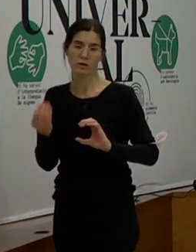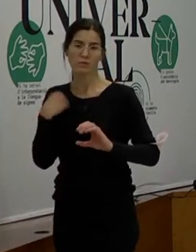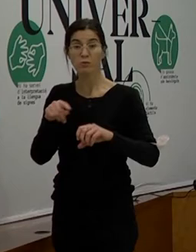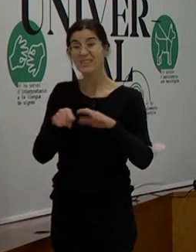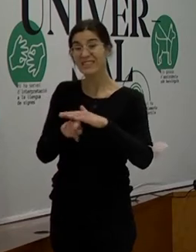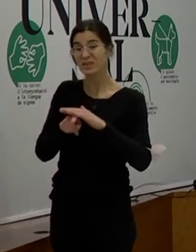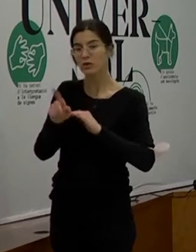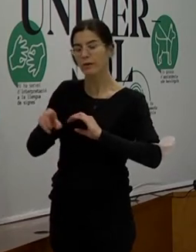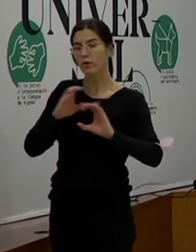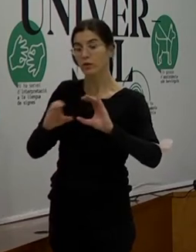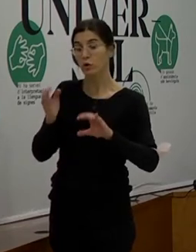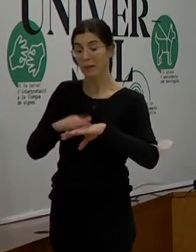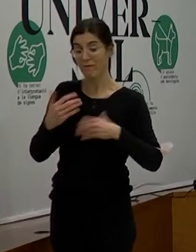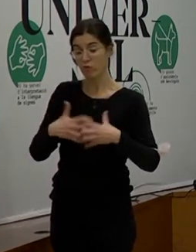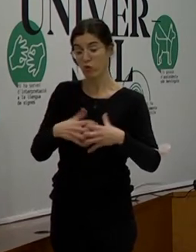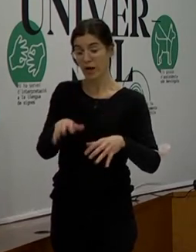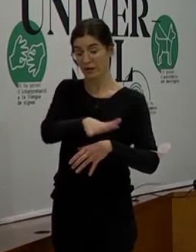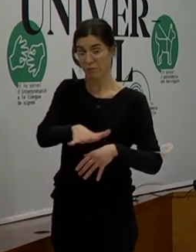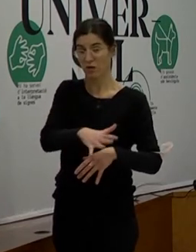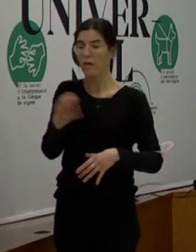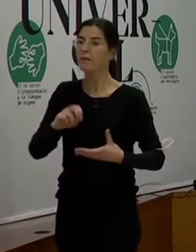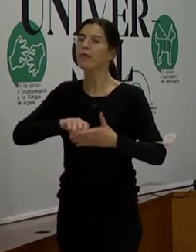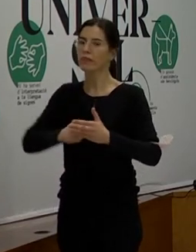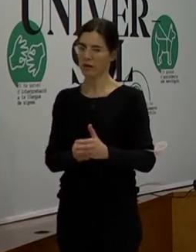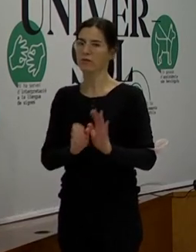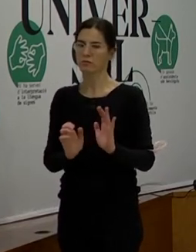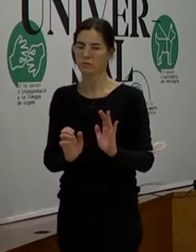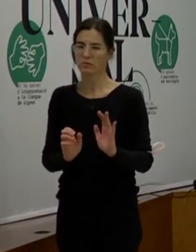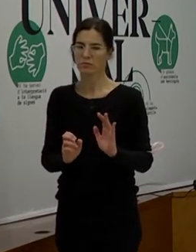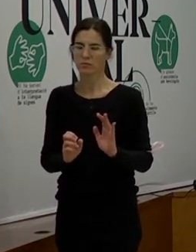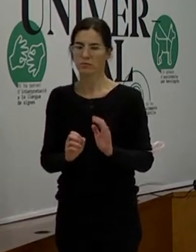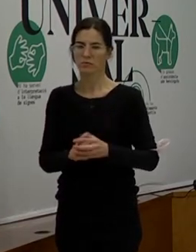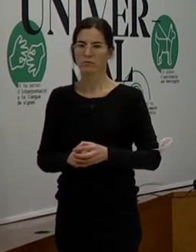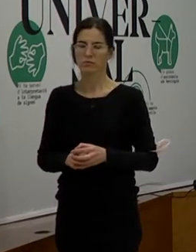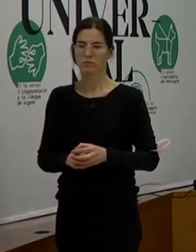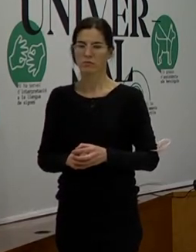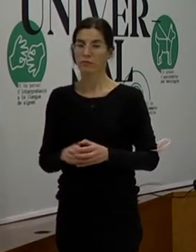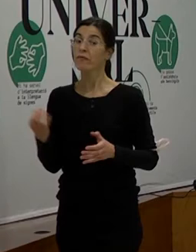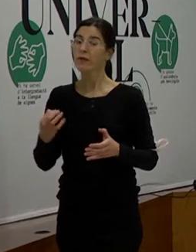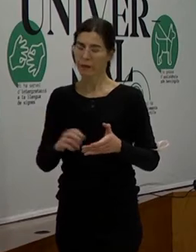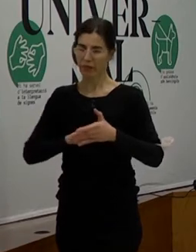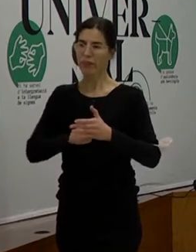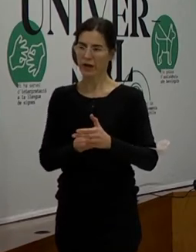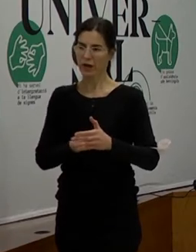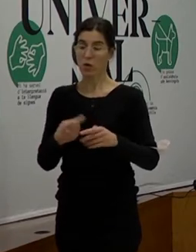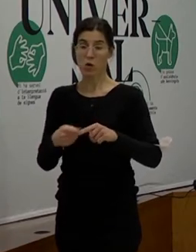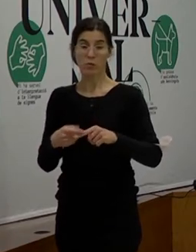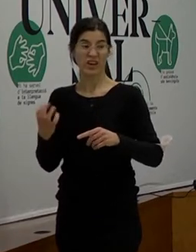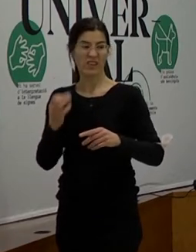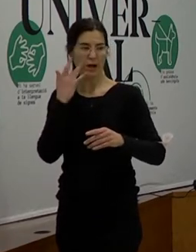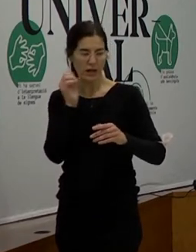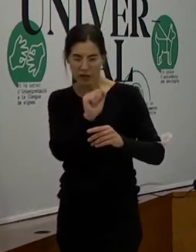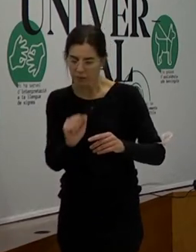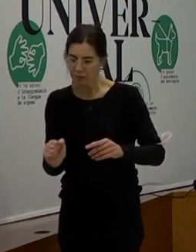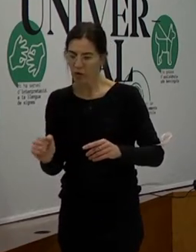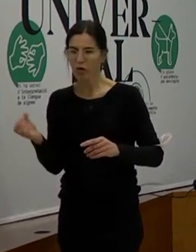coordinació de com funcionen aquests espais que tenen que estar tancats tenen que estar tancats perquè es tenen que mantenir